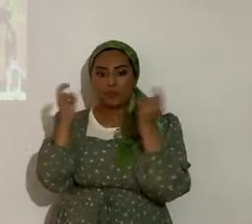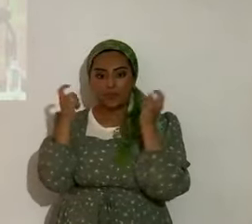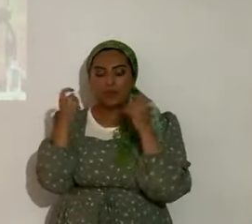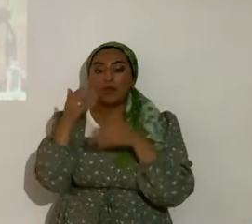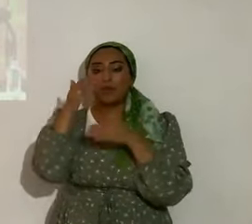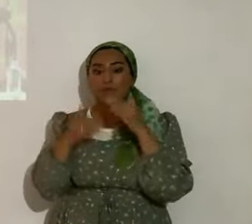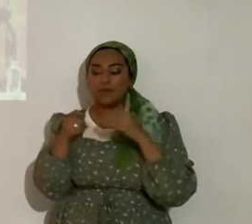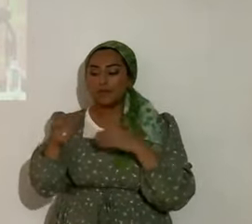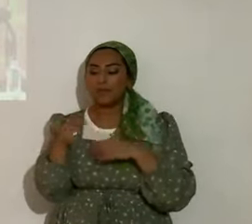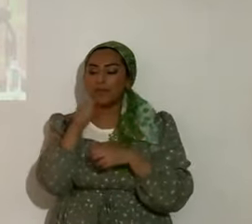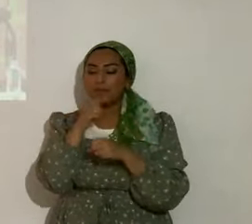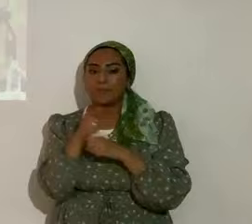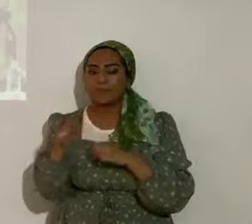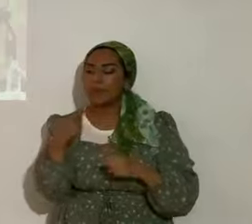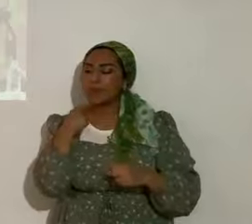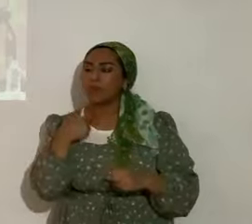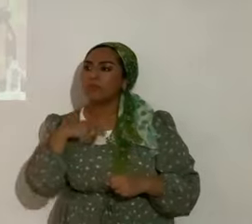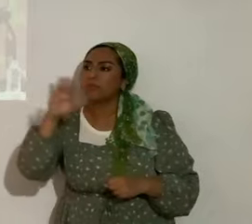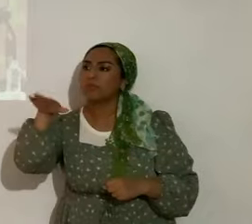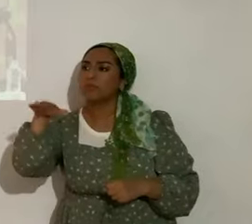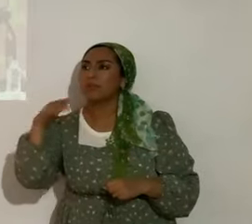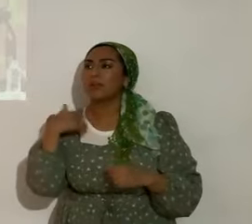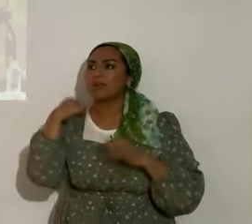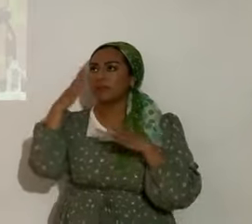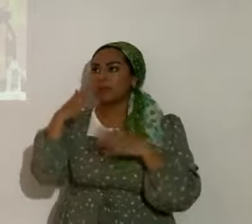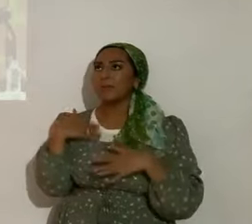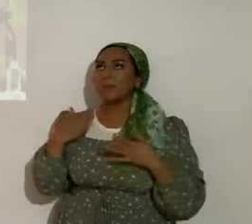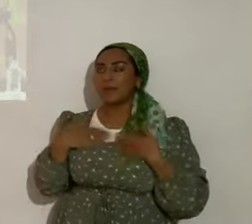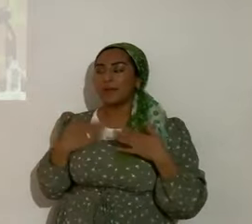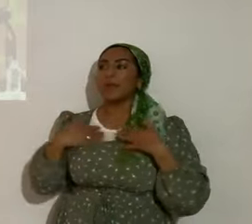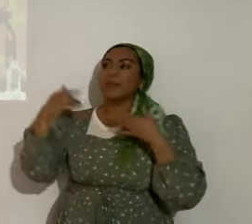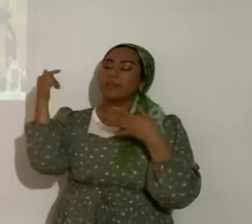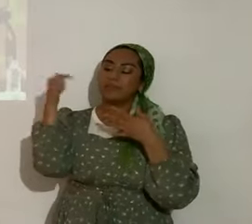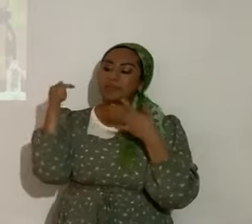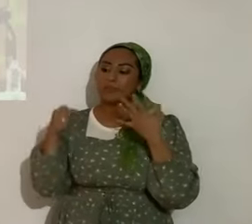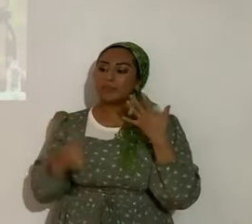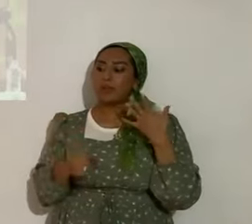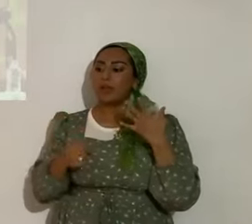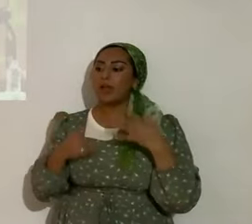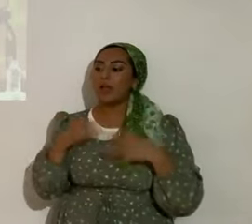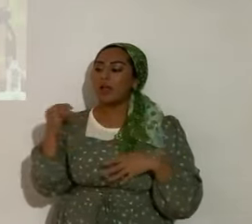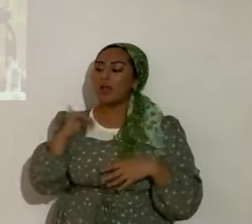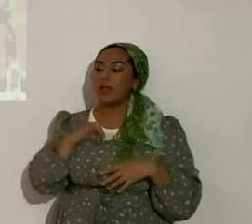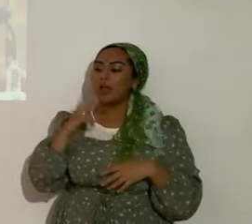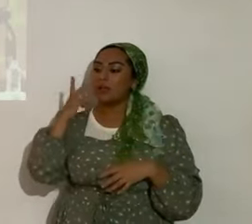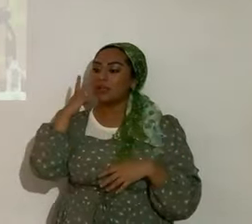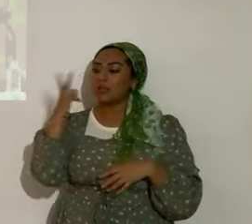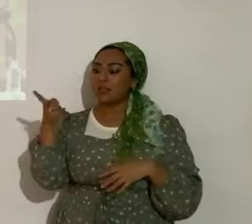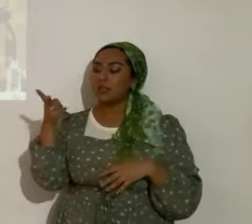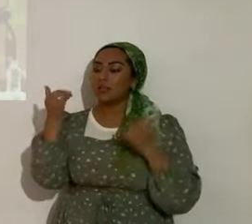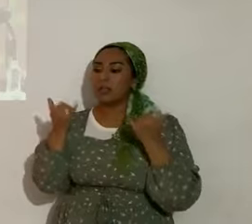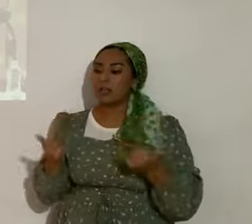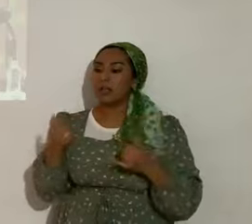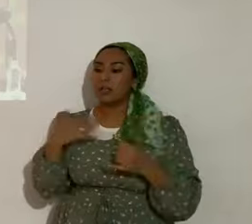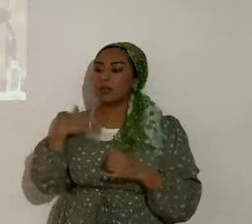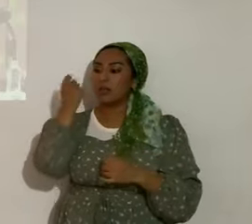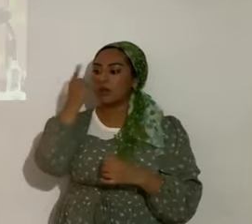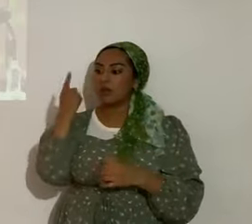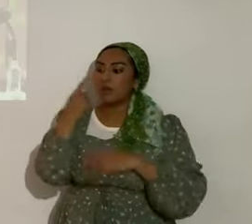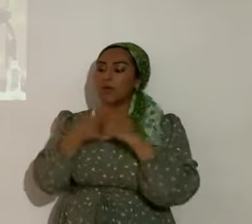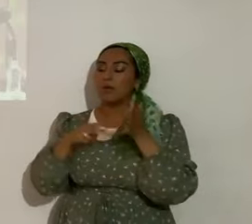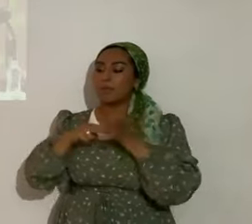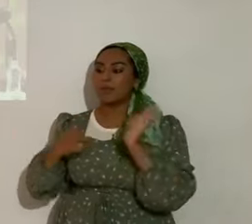final una jot me dice, Roe, yo me gozo por esto, por eso, esto, y por la verla, por ver ahora y entender lo que es la